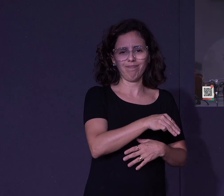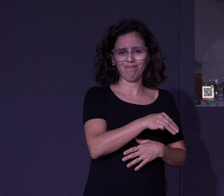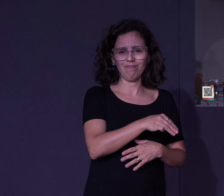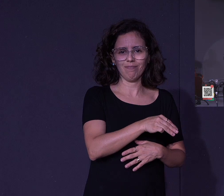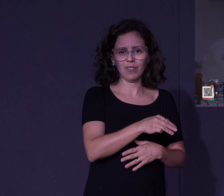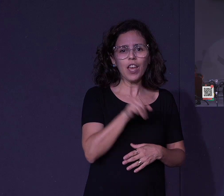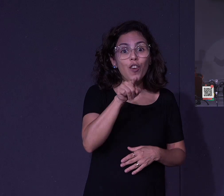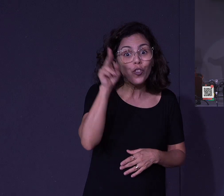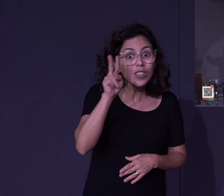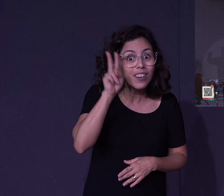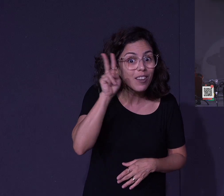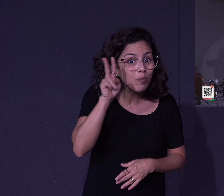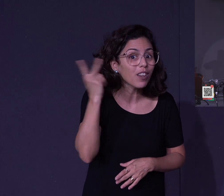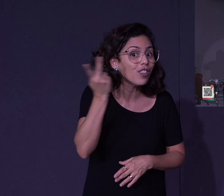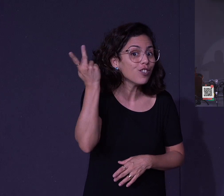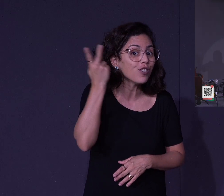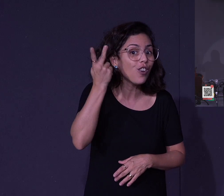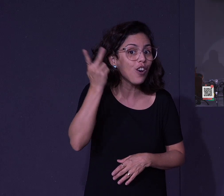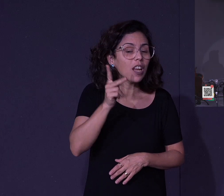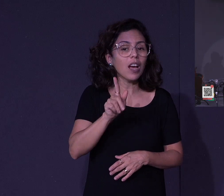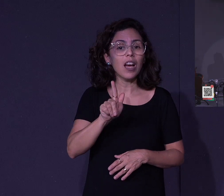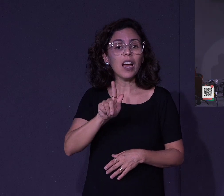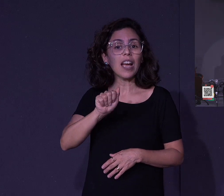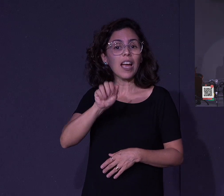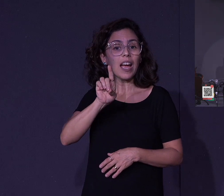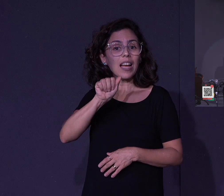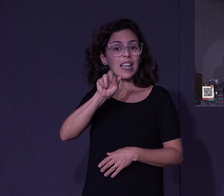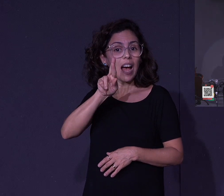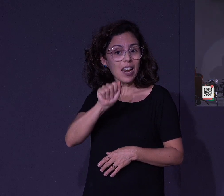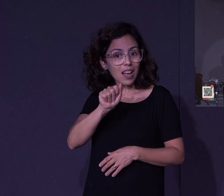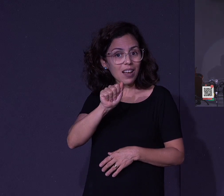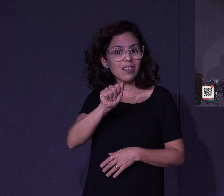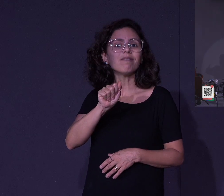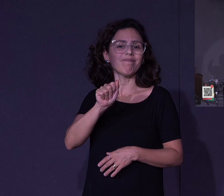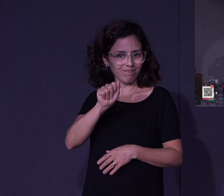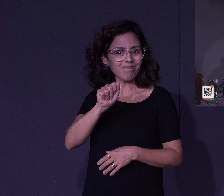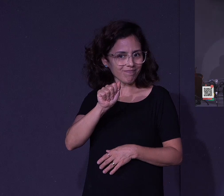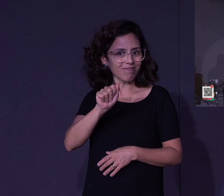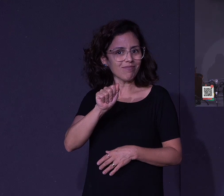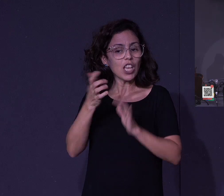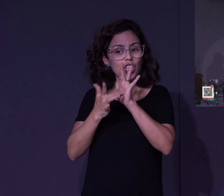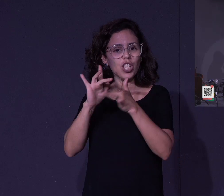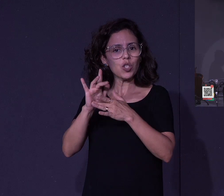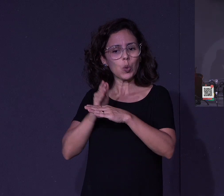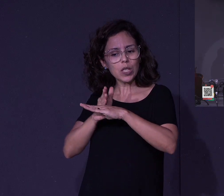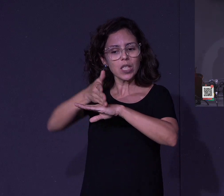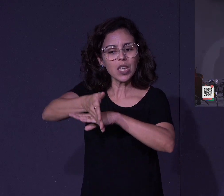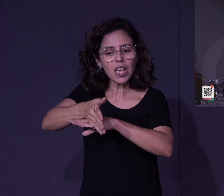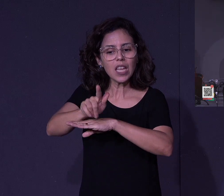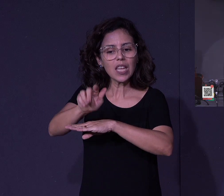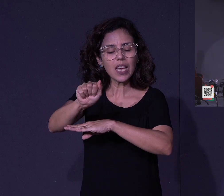lado. E debaixo da palavra dele, seguindo a direção que ele ordena, vem uma tempestade. Depois lê o